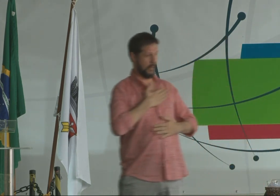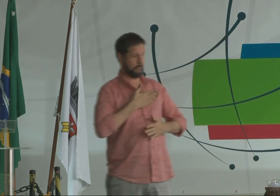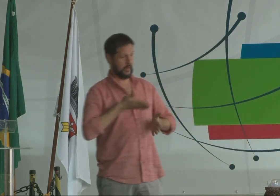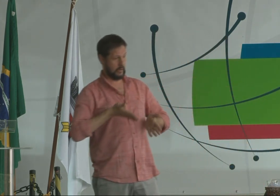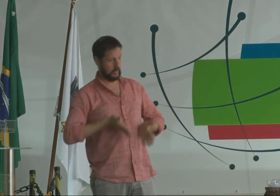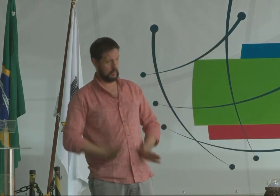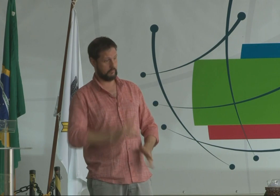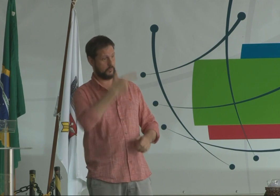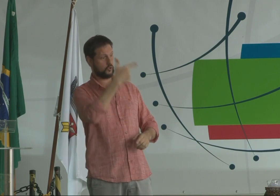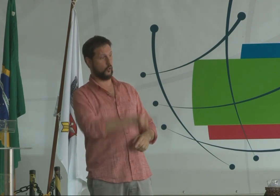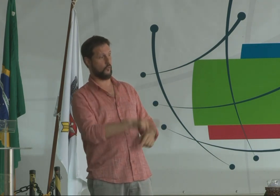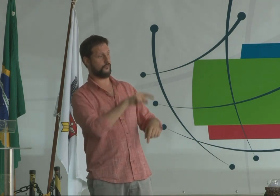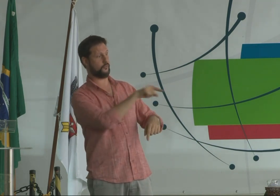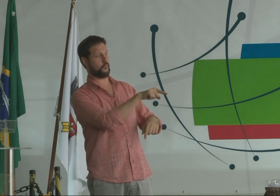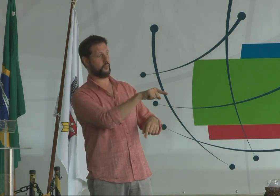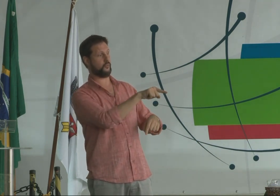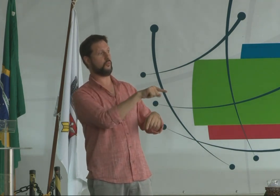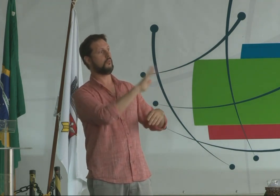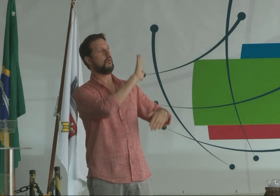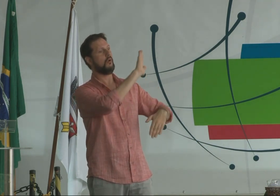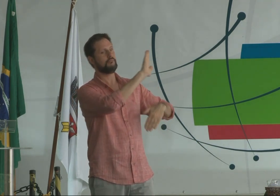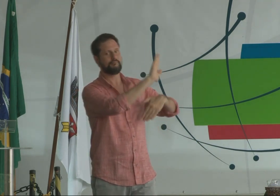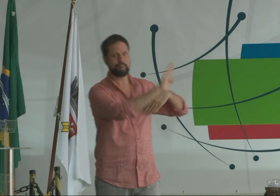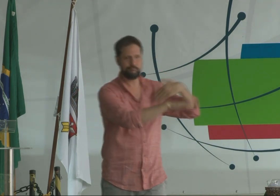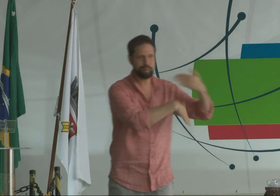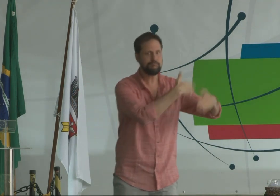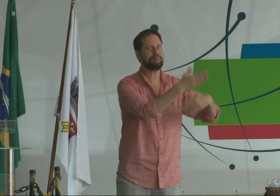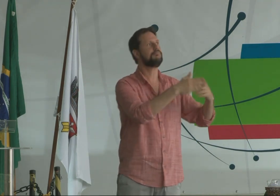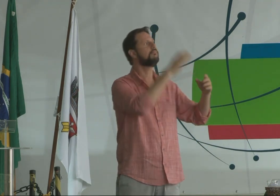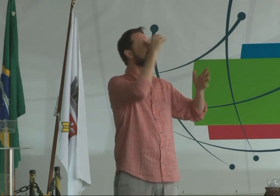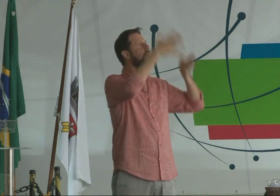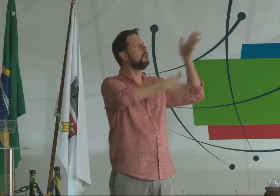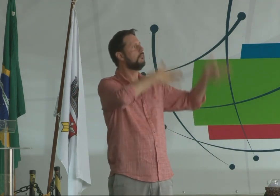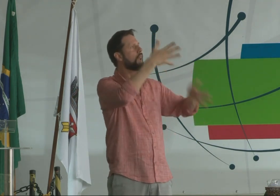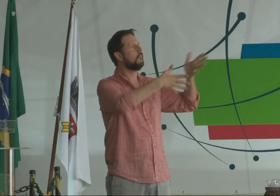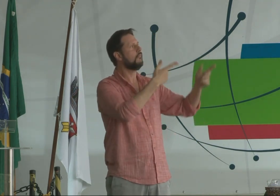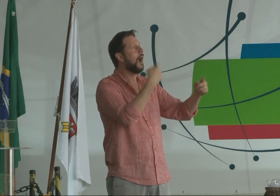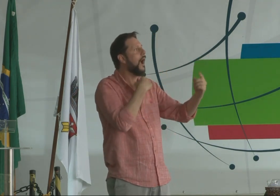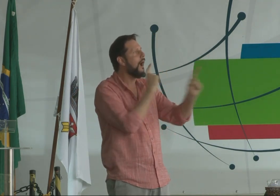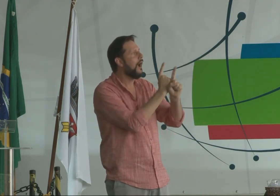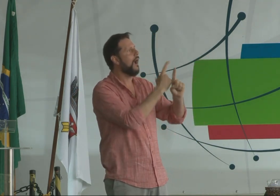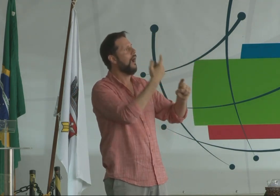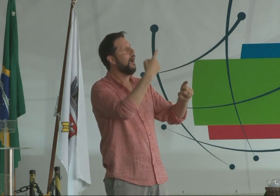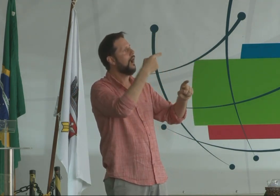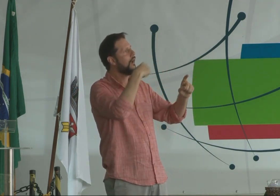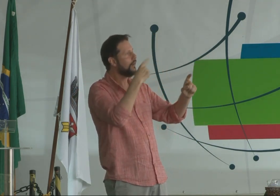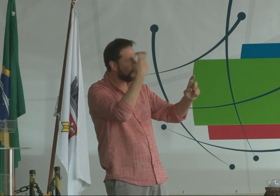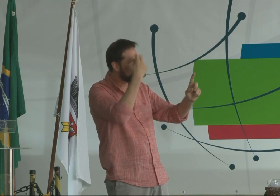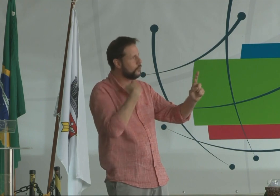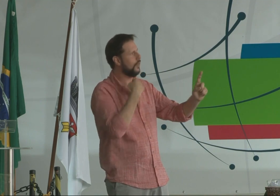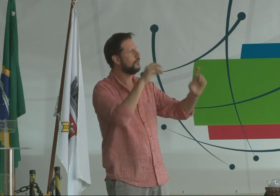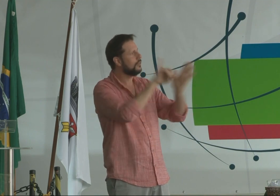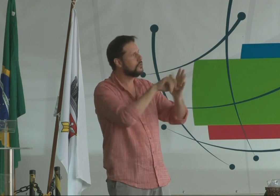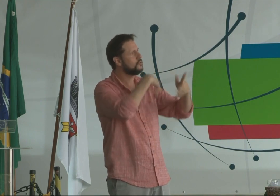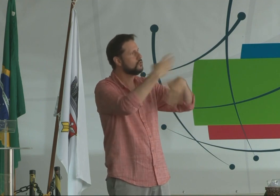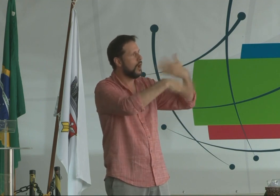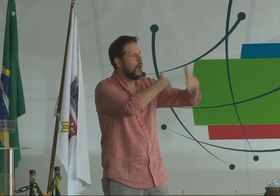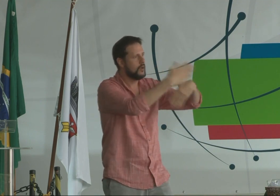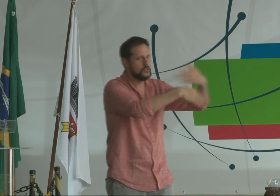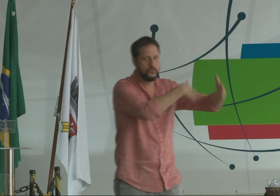sinais. Você precisa se apropriar disso. Porque isso significa que você nasceu de novo. Você é uma nova pessoa agora, com a identidade em língua de sinais.